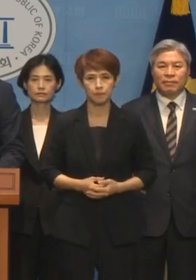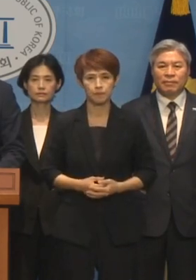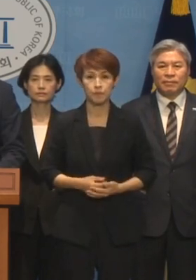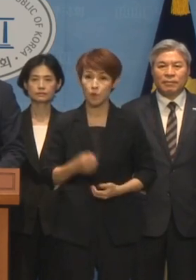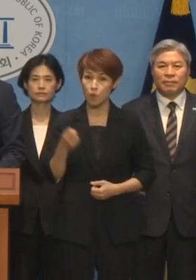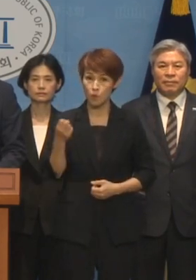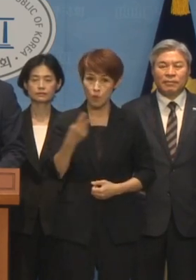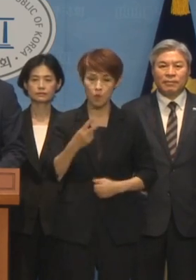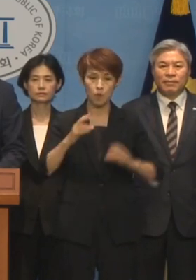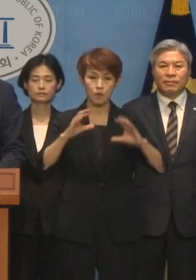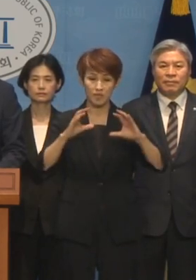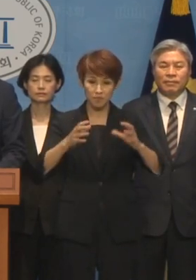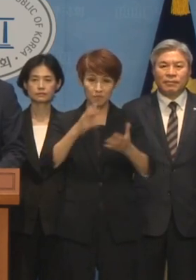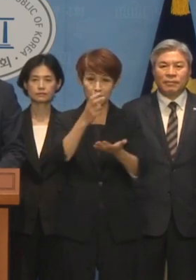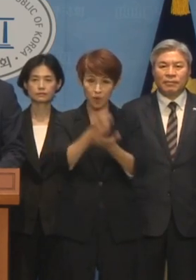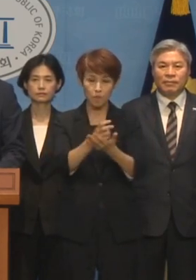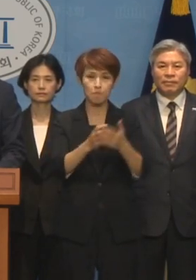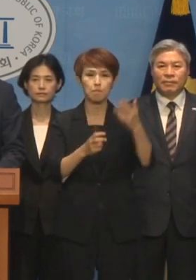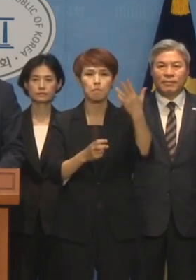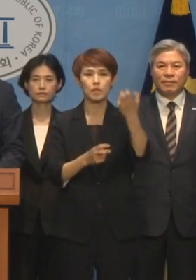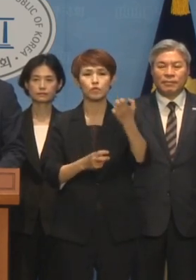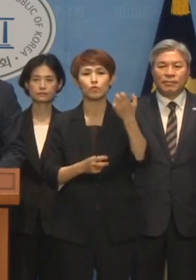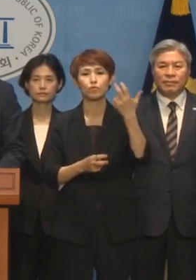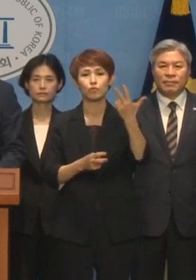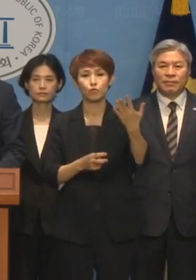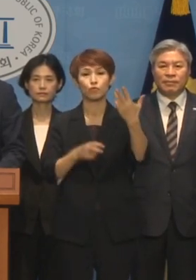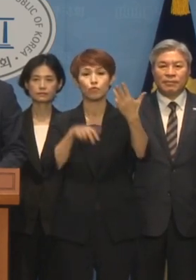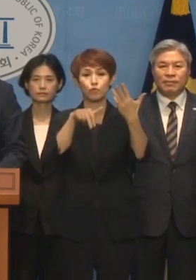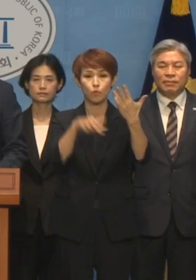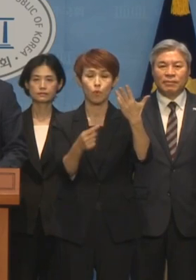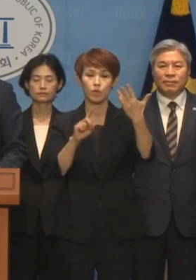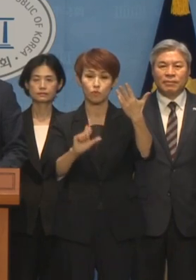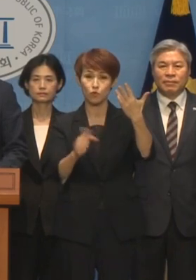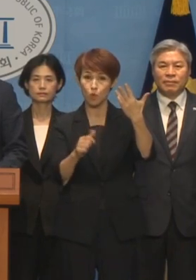더하여 현행헌법 89조 16호에는